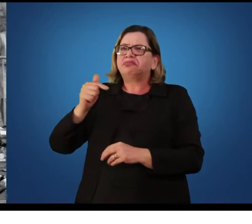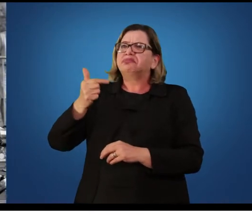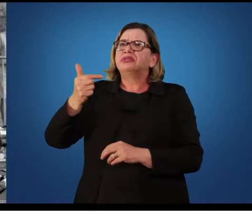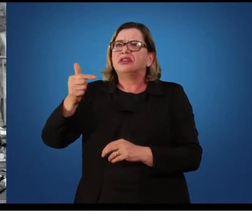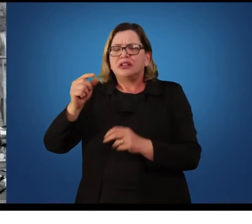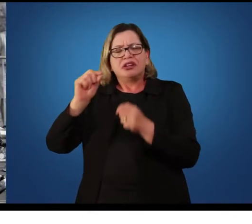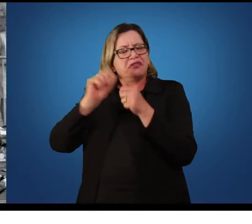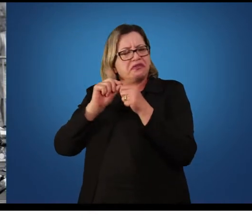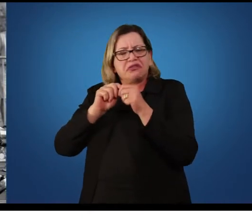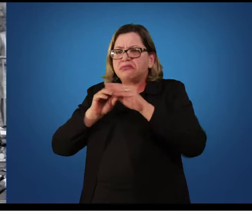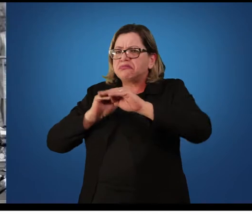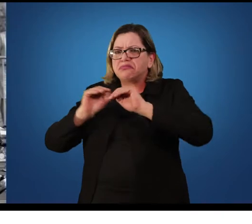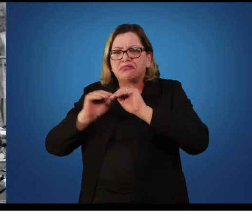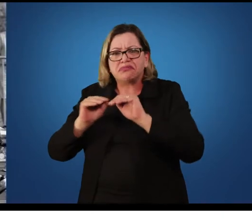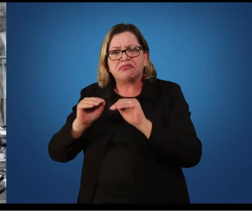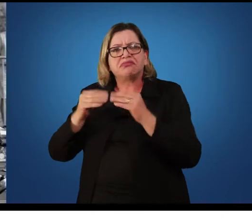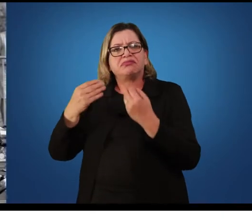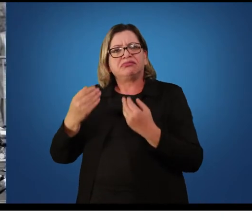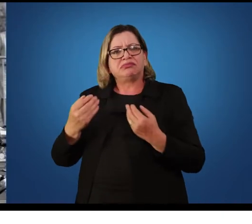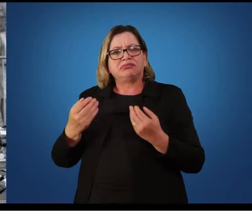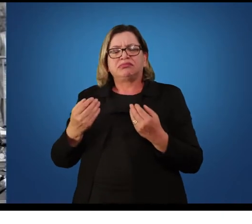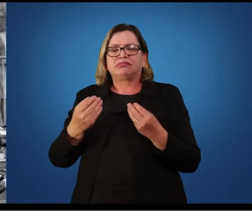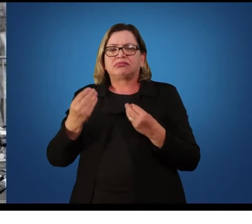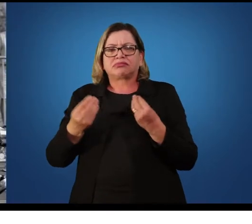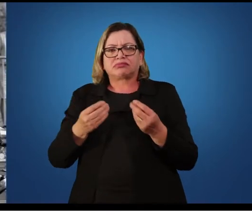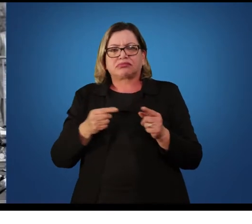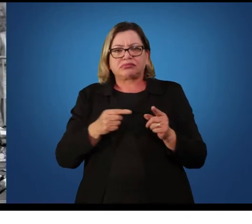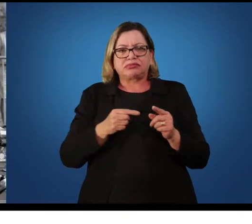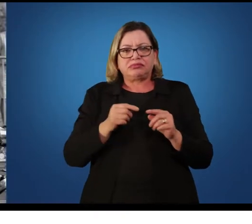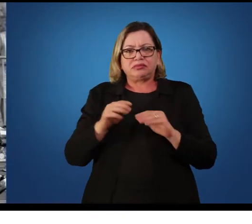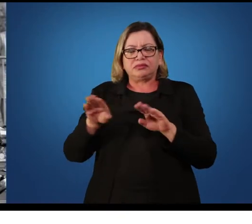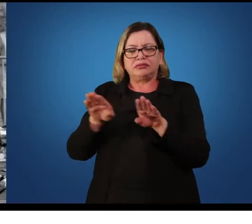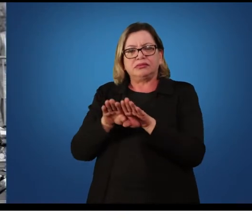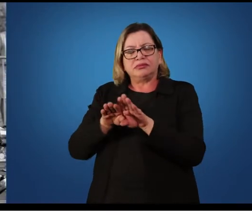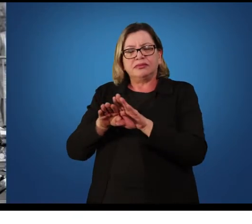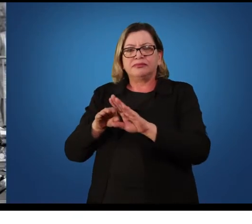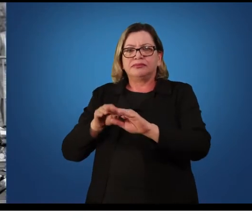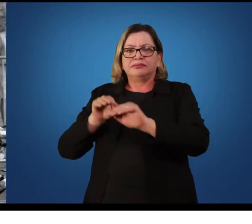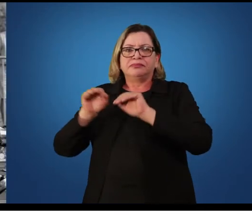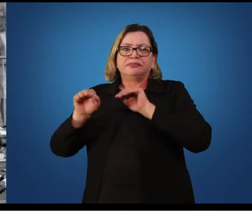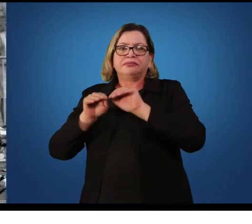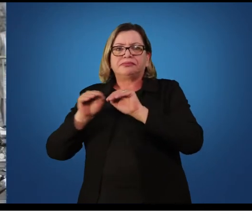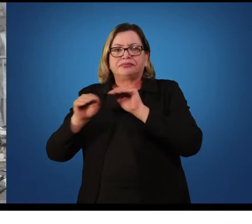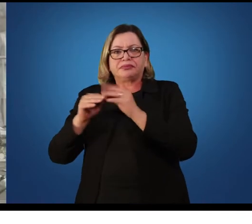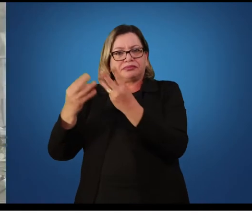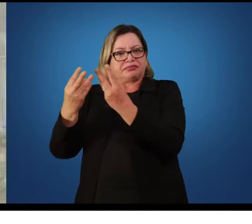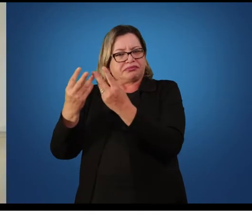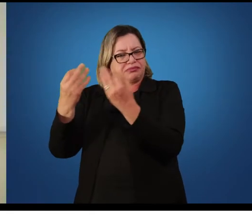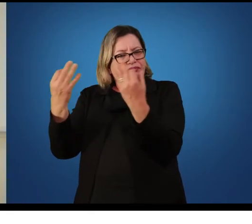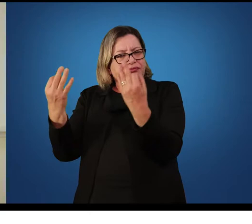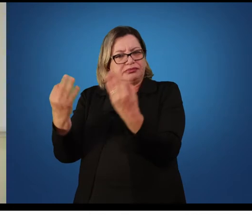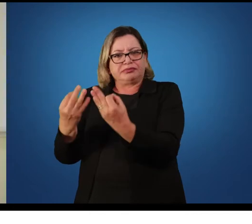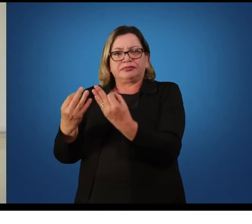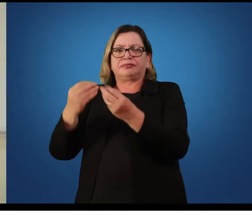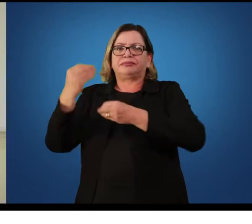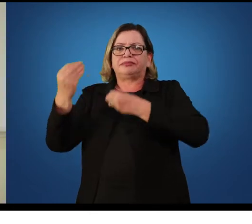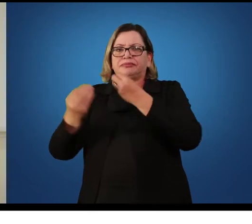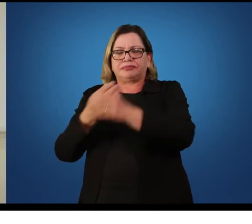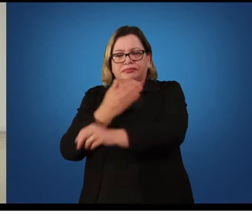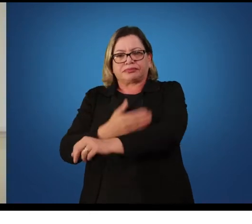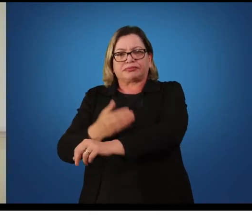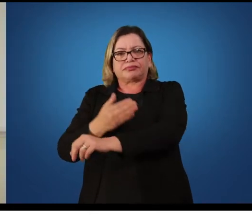coisas e executar a ação. O movimento é um movimento refinado, habitual